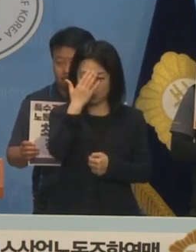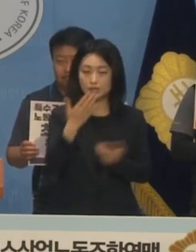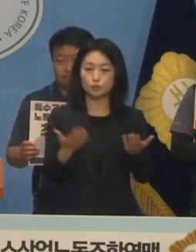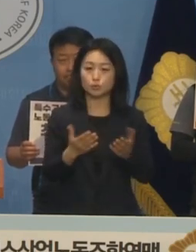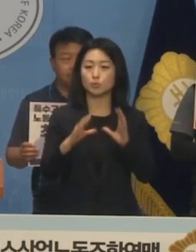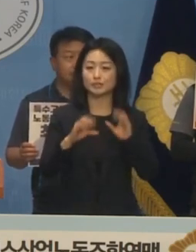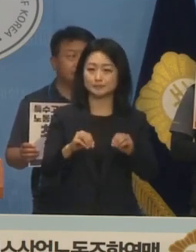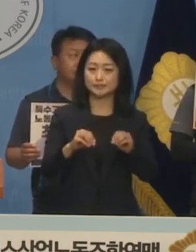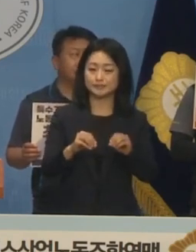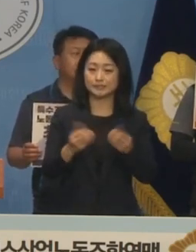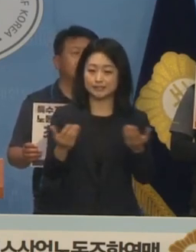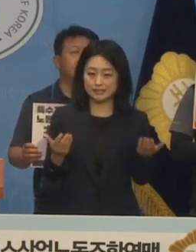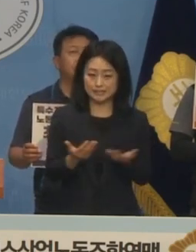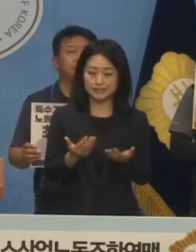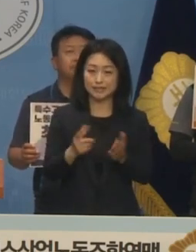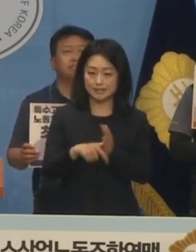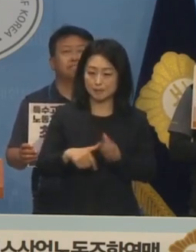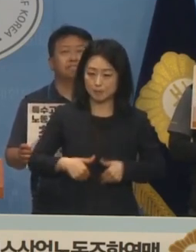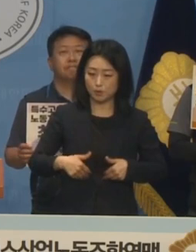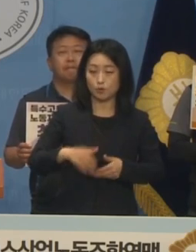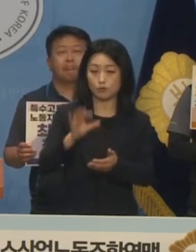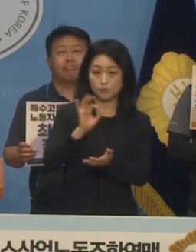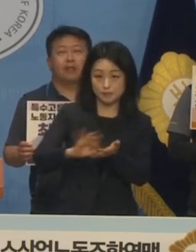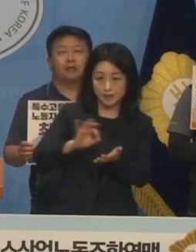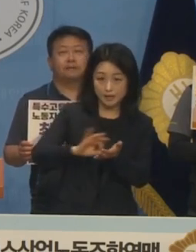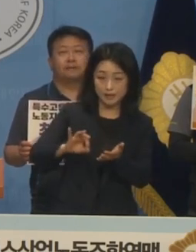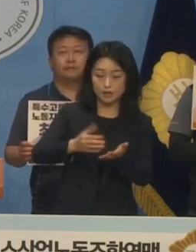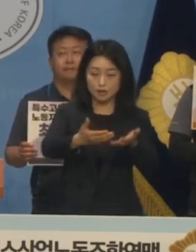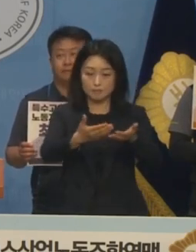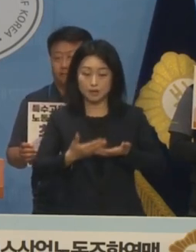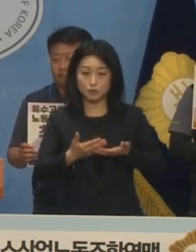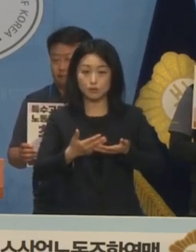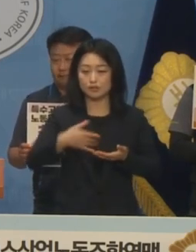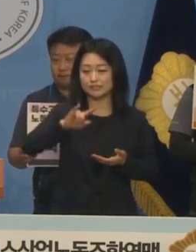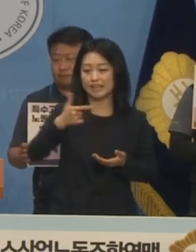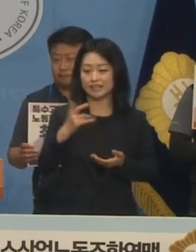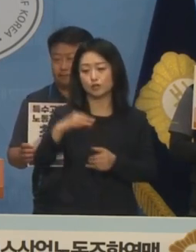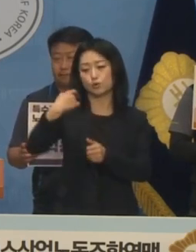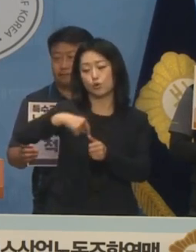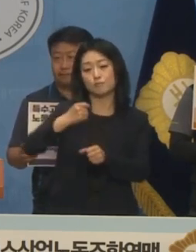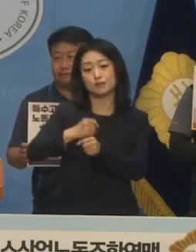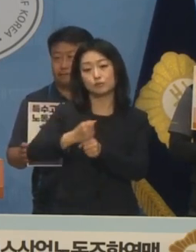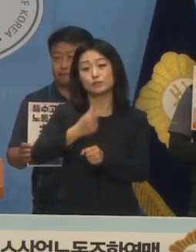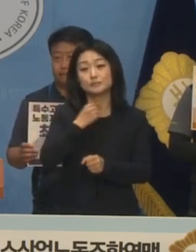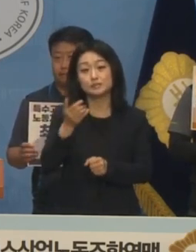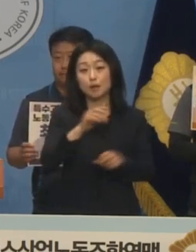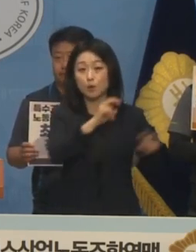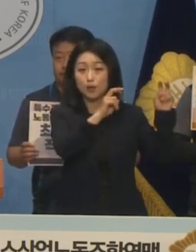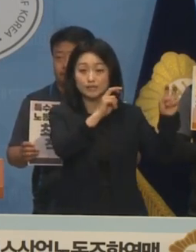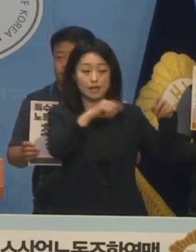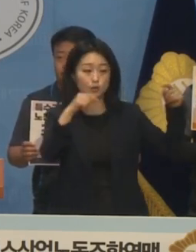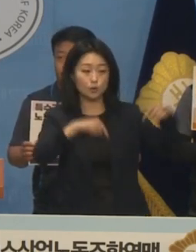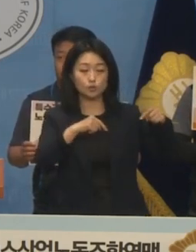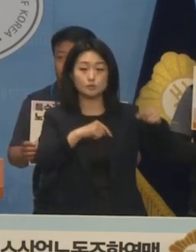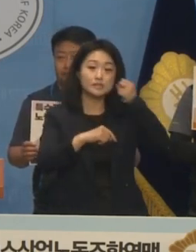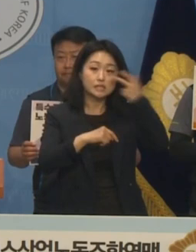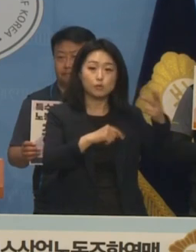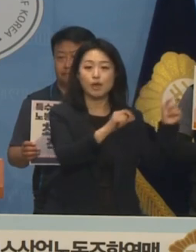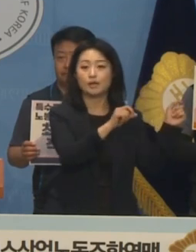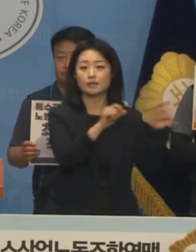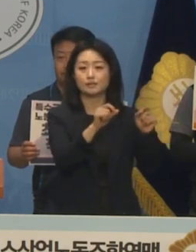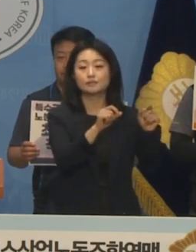보험, 퇴직금, 주휴수당을 제하고 나니까 제 시급은 5,400원으로 떨어집니다.